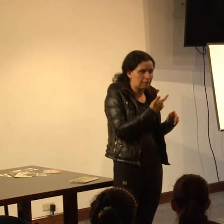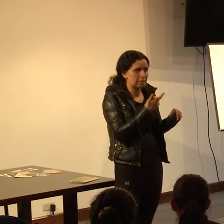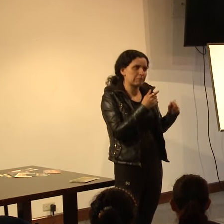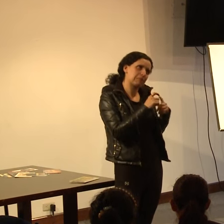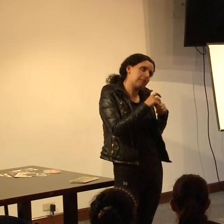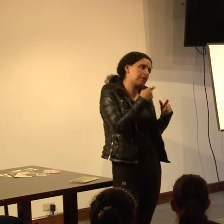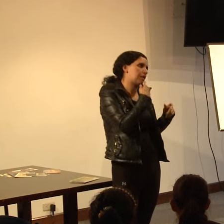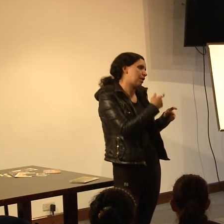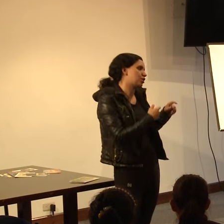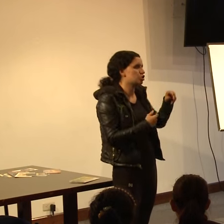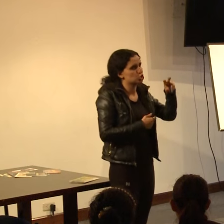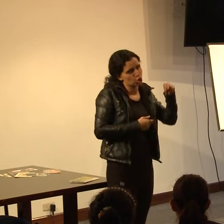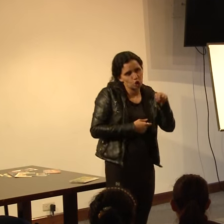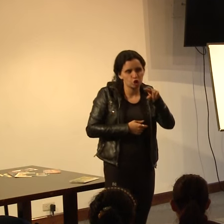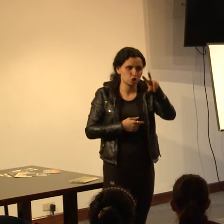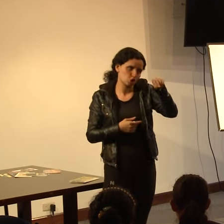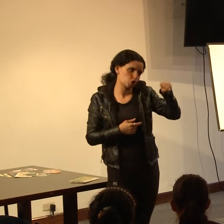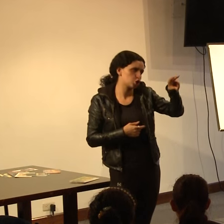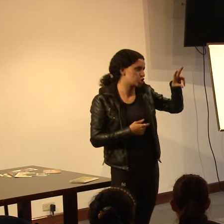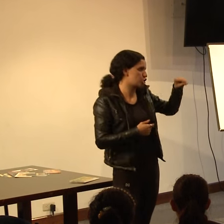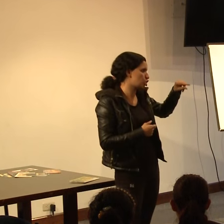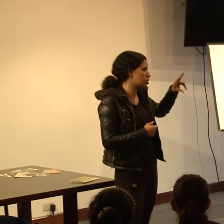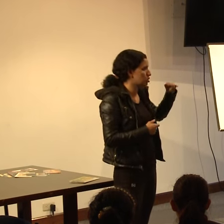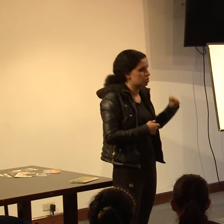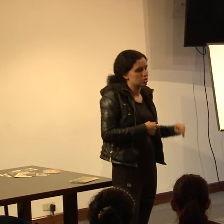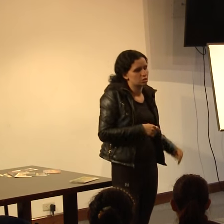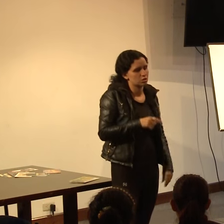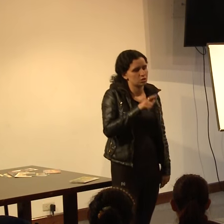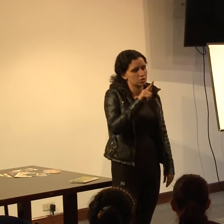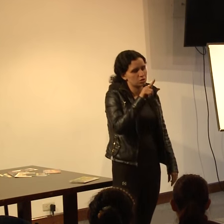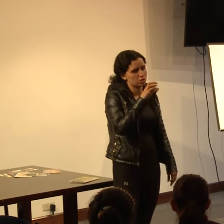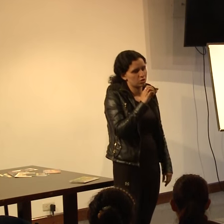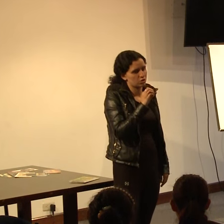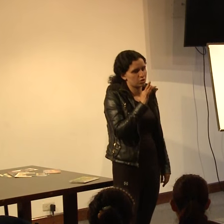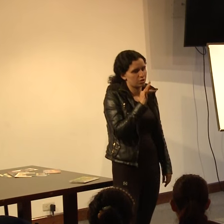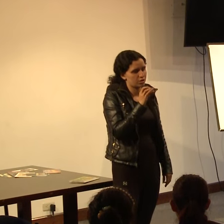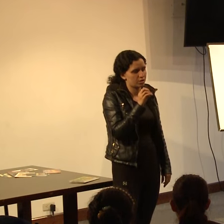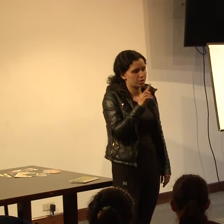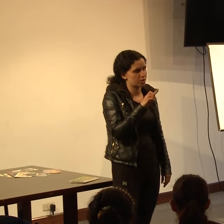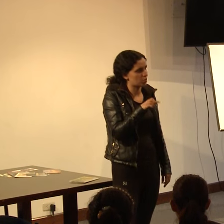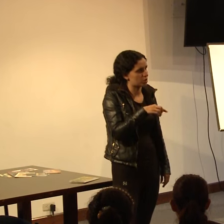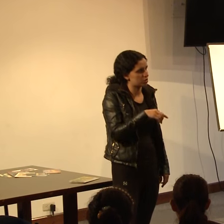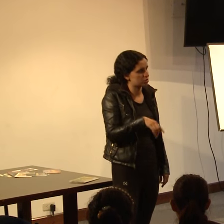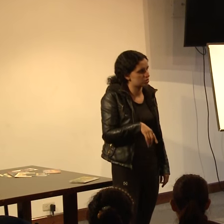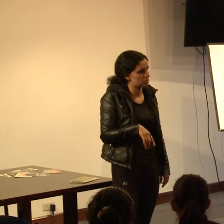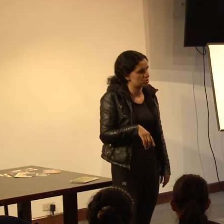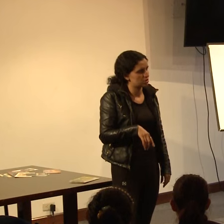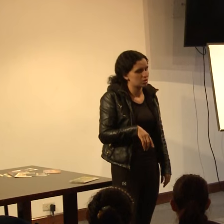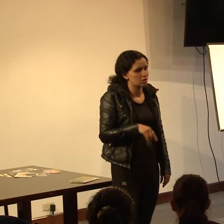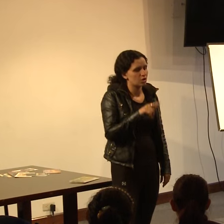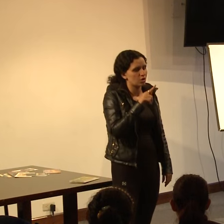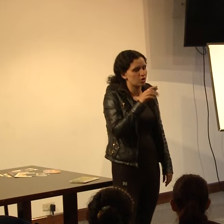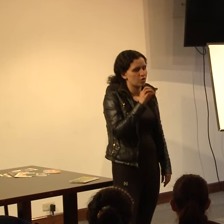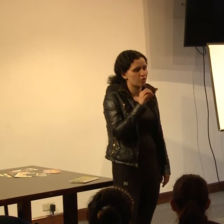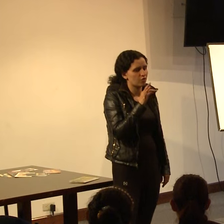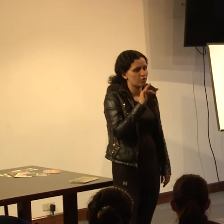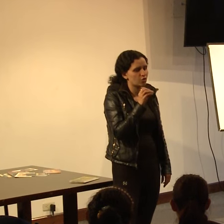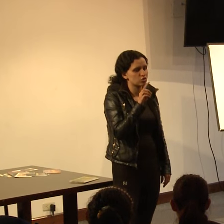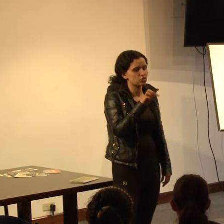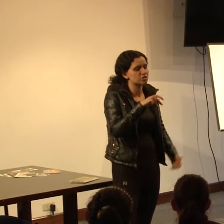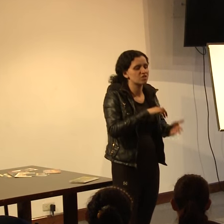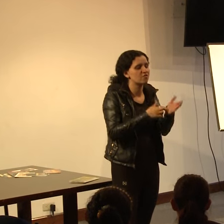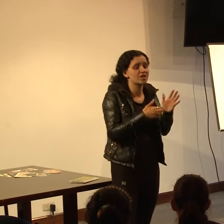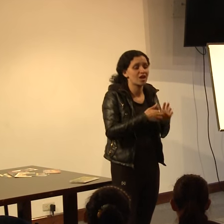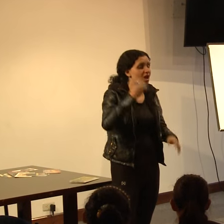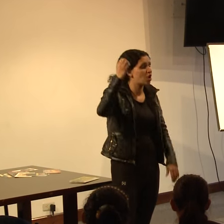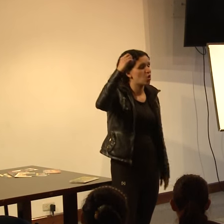Se los voy a decir desde la etimología de la palabra. ¿Qué quiere decir fotos? ¿Fotos qué quiere decir? ¿Qué? Luz. ¿Qué